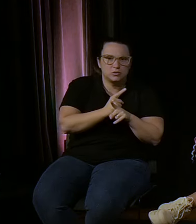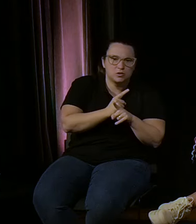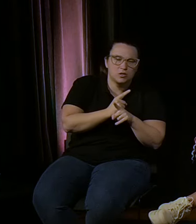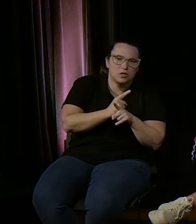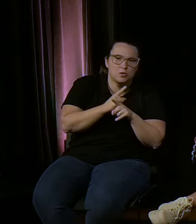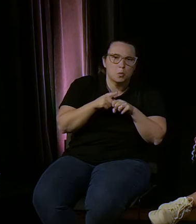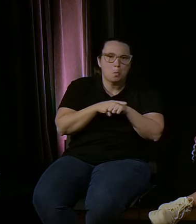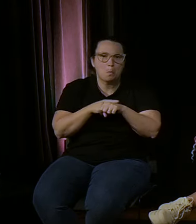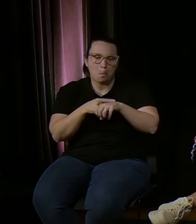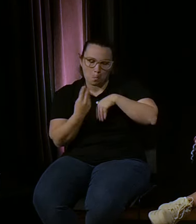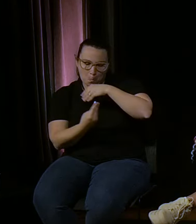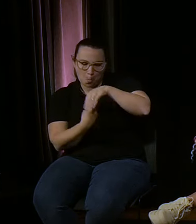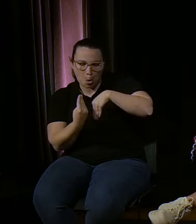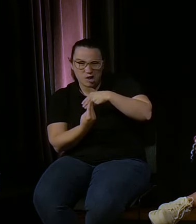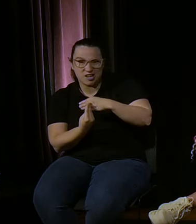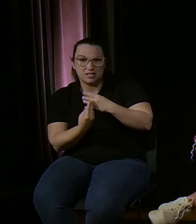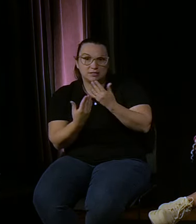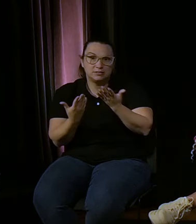mochiço